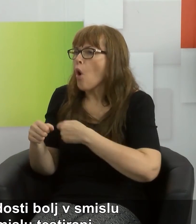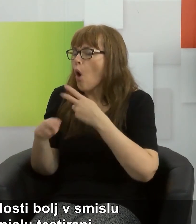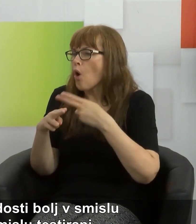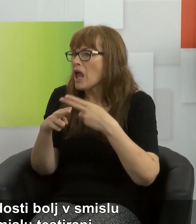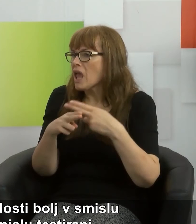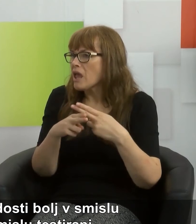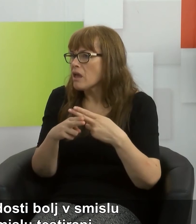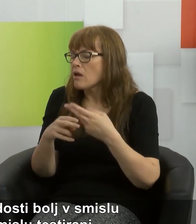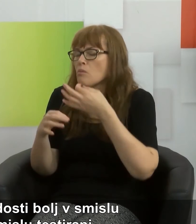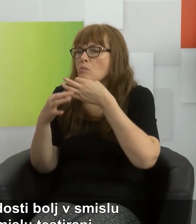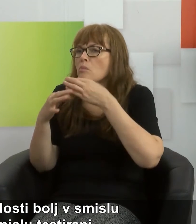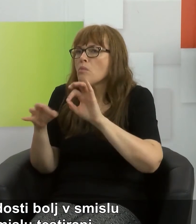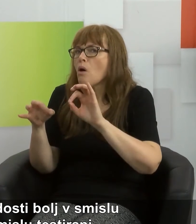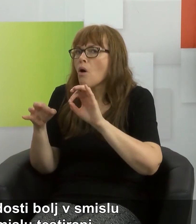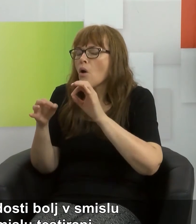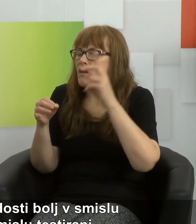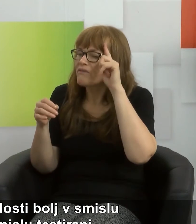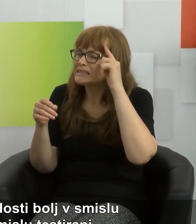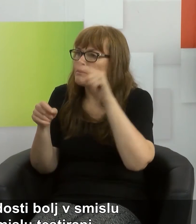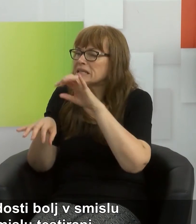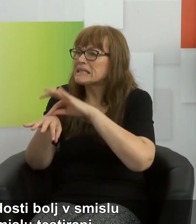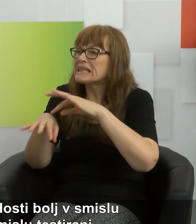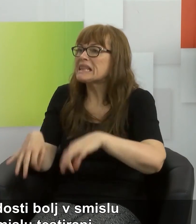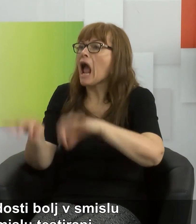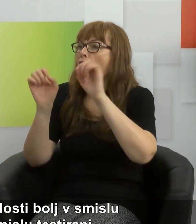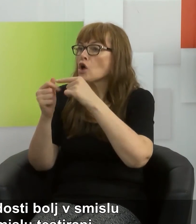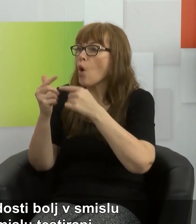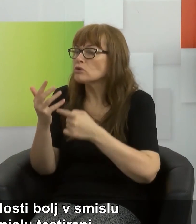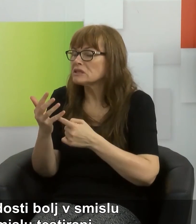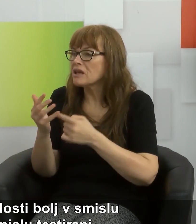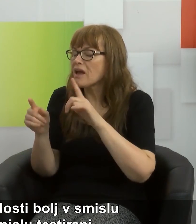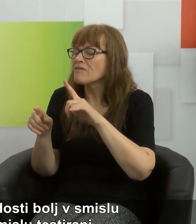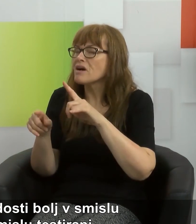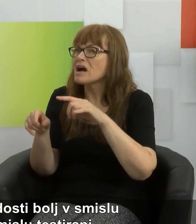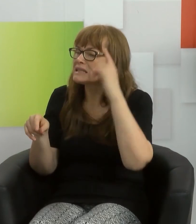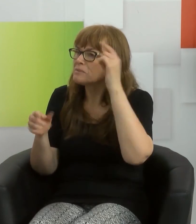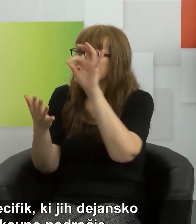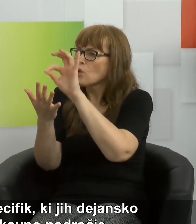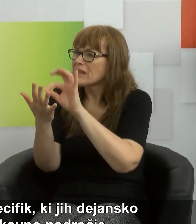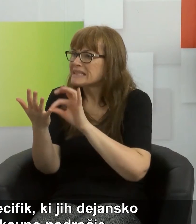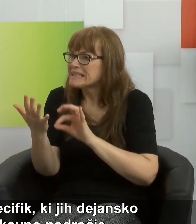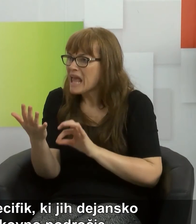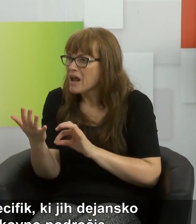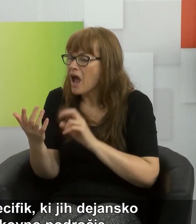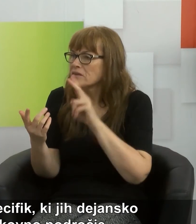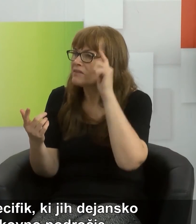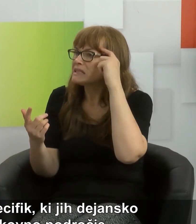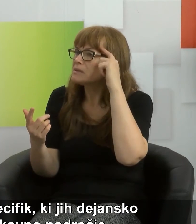bolj v smislu diagnostike, v smislu testiranj, v smislu